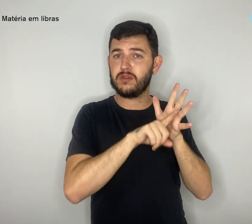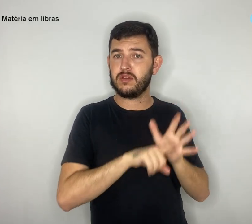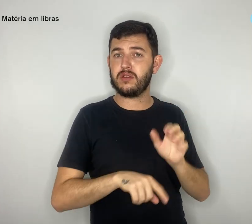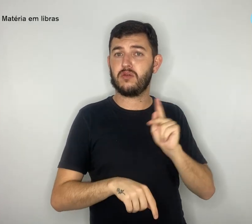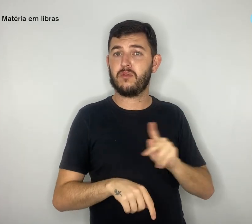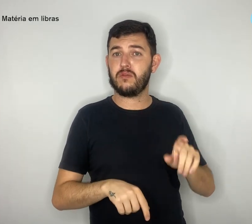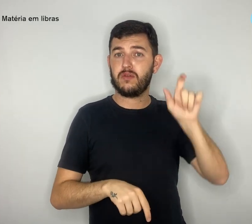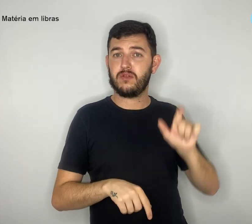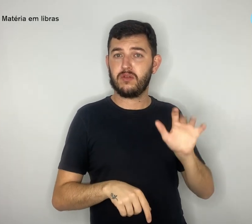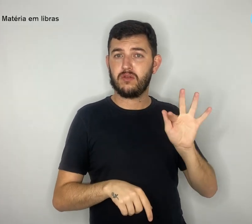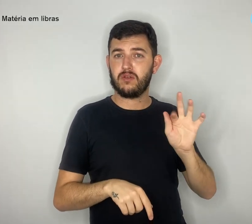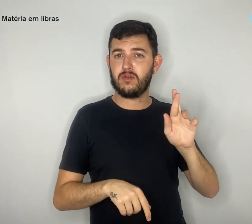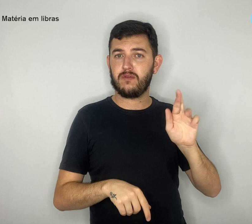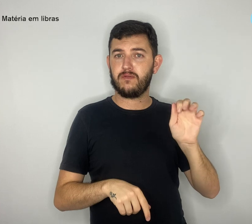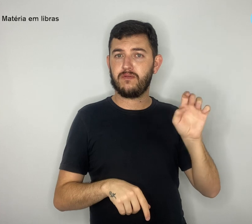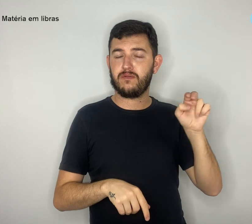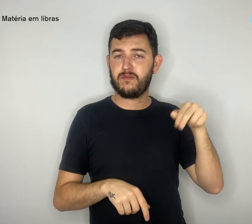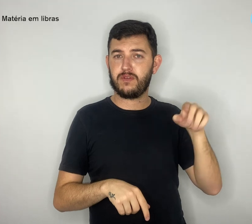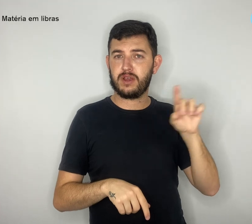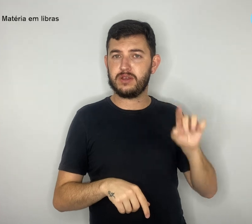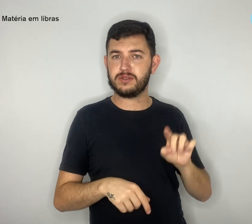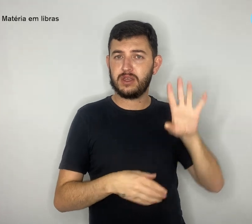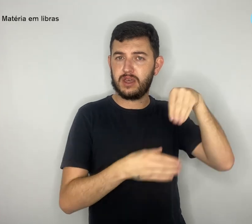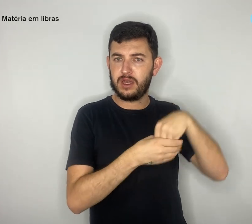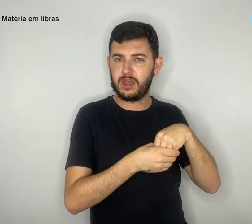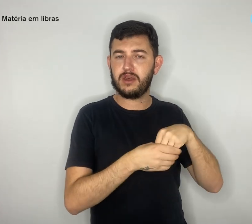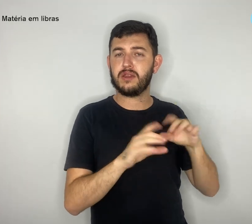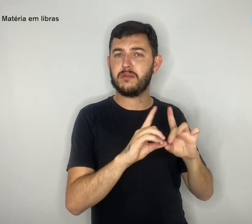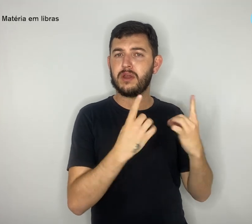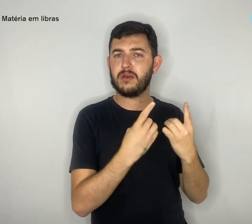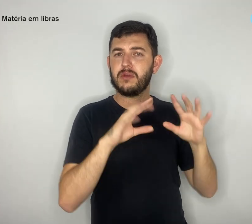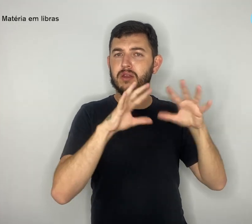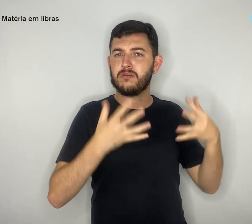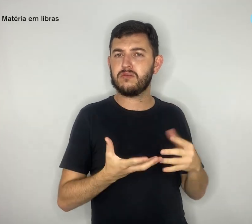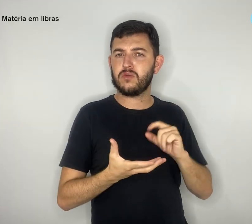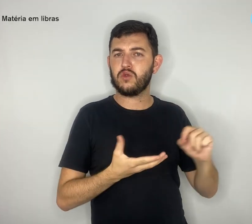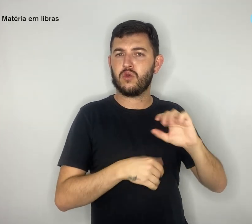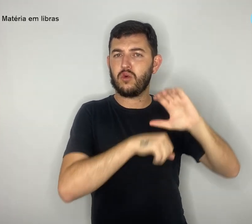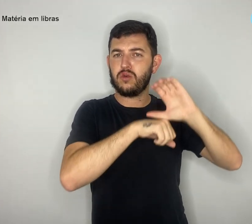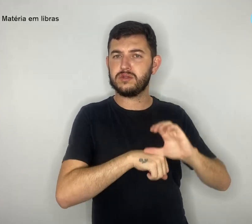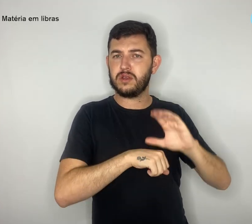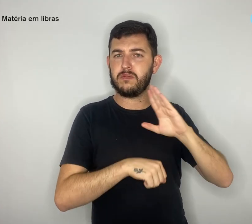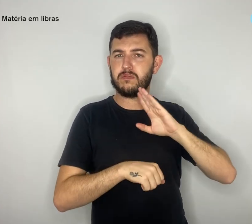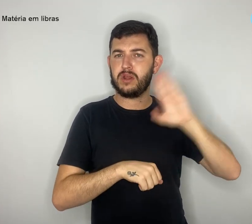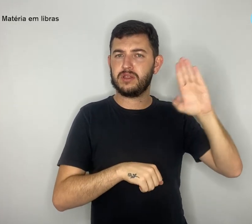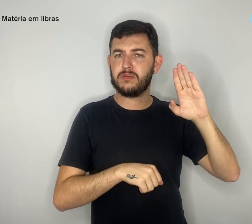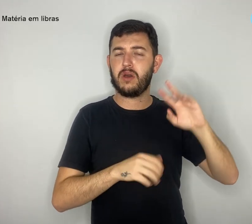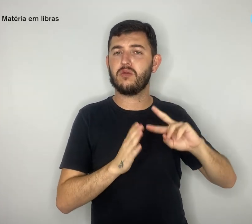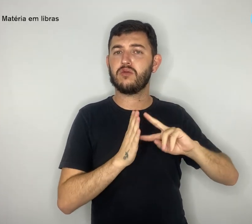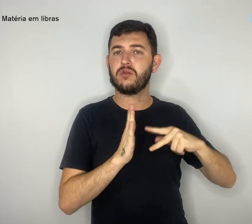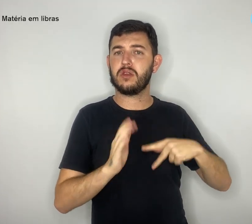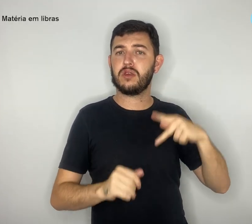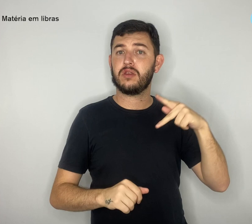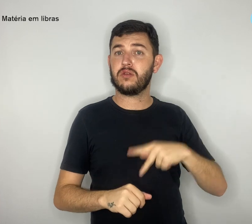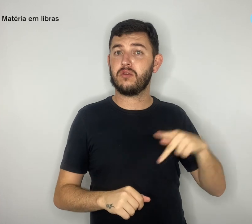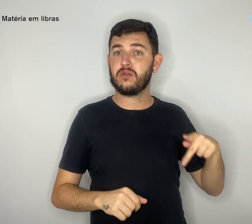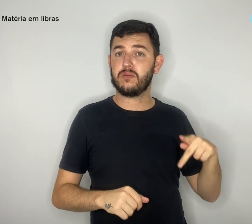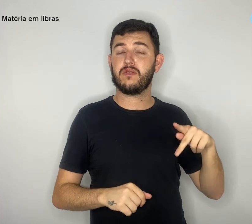do Departamento Internacional do Conselho Principal do Sindicato dos Professores e Cientistas